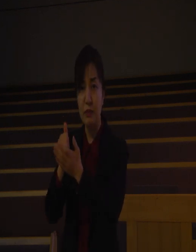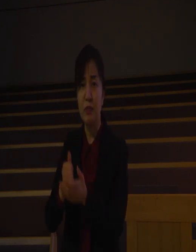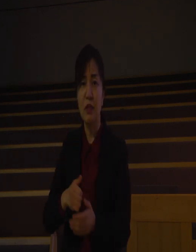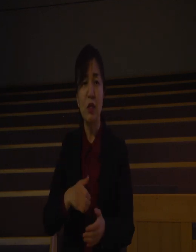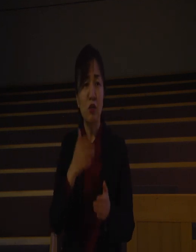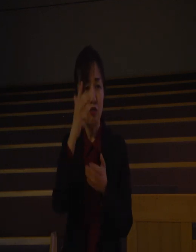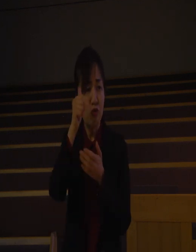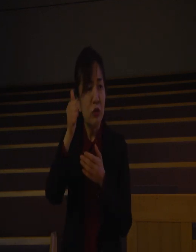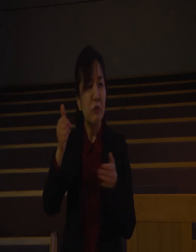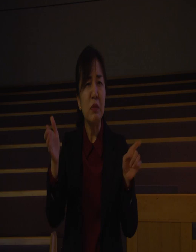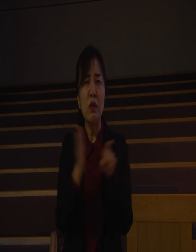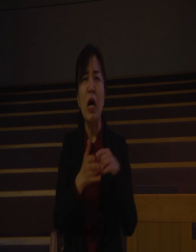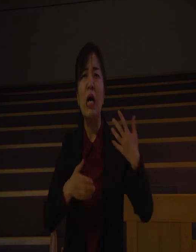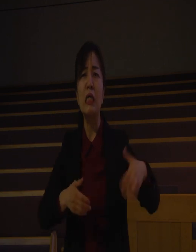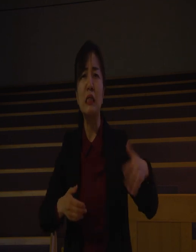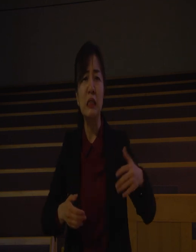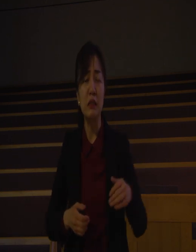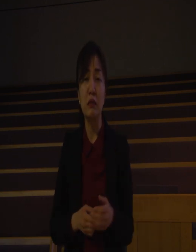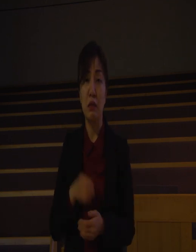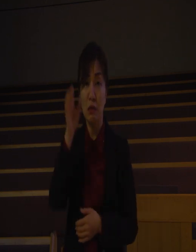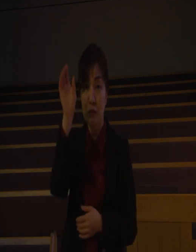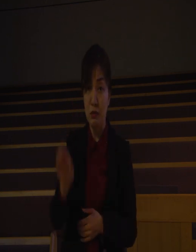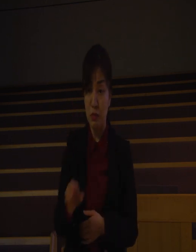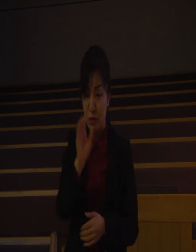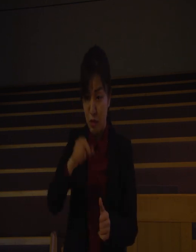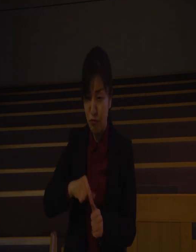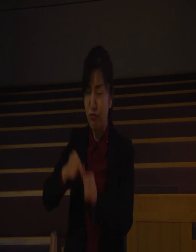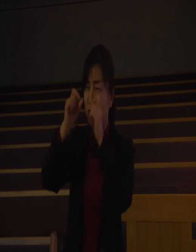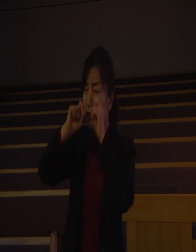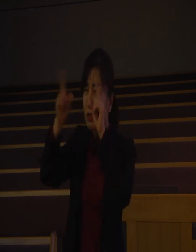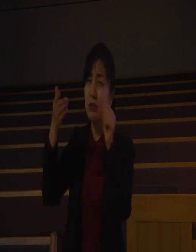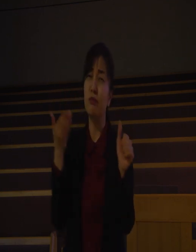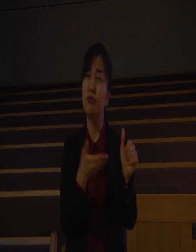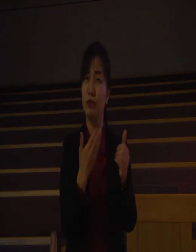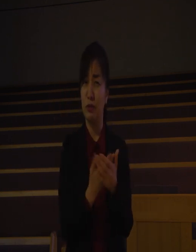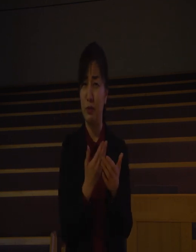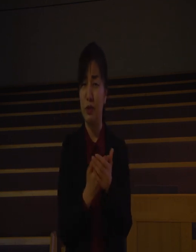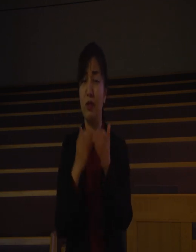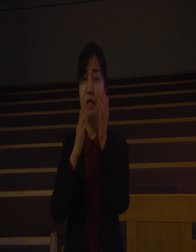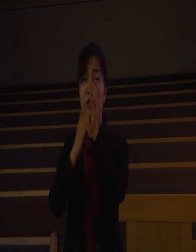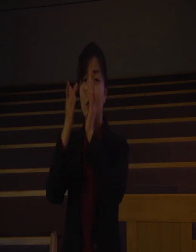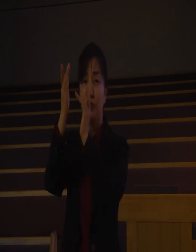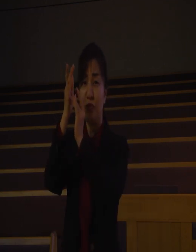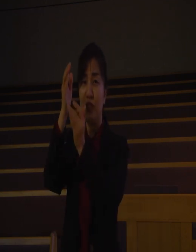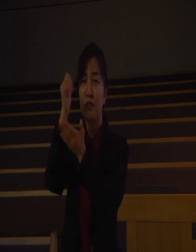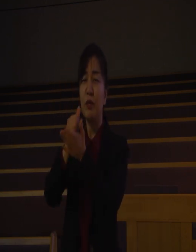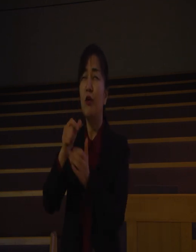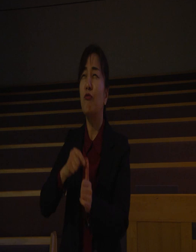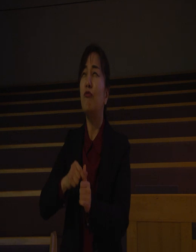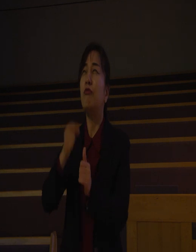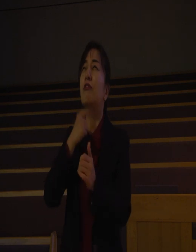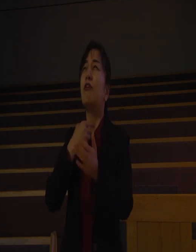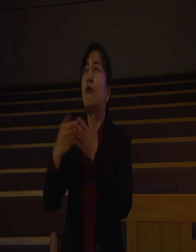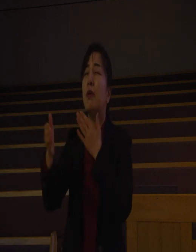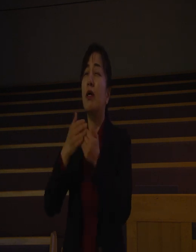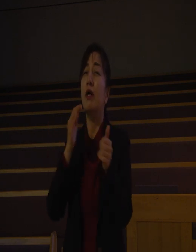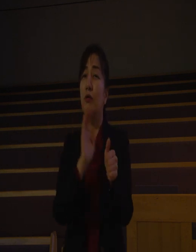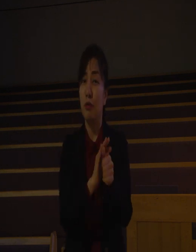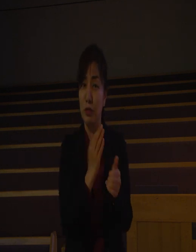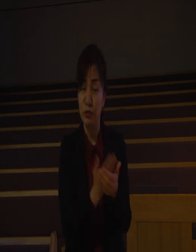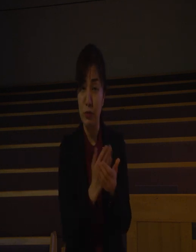아직도 주를 믿지 않는 자들이 이 십자가의 구원을 깨닫게 하시고 예수 그리스도의 구원을 경험하게 하여